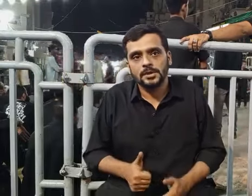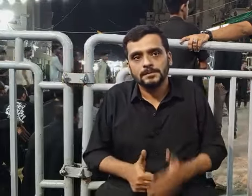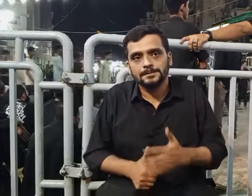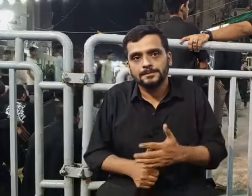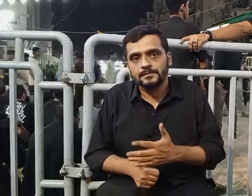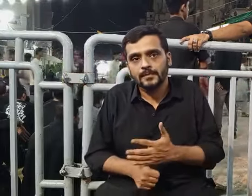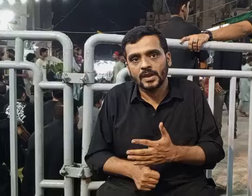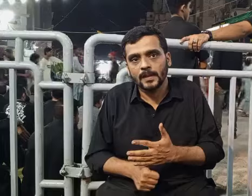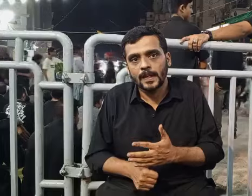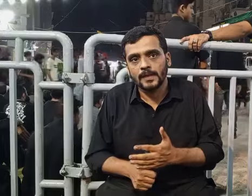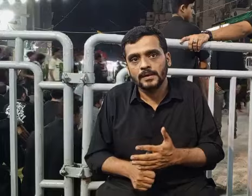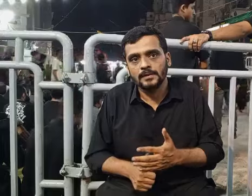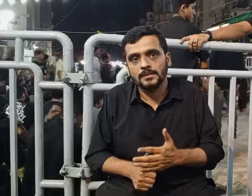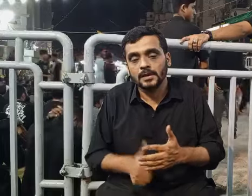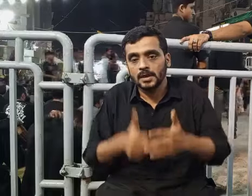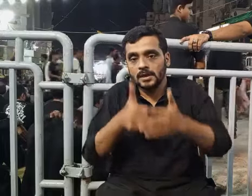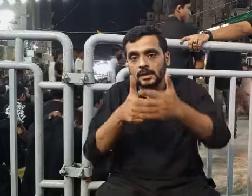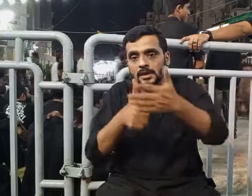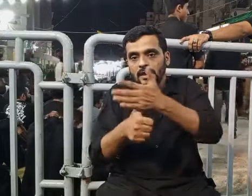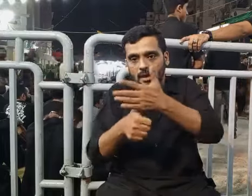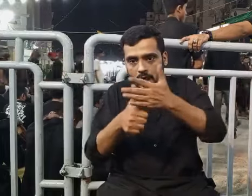لیکن ابھی یہ ساری زندگی جو کی روٹی کھا کر گزارا کیا گندم نہیں گیا